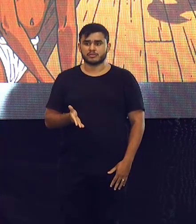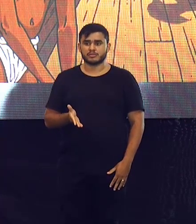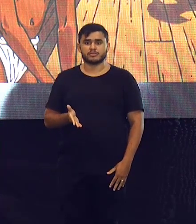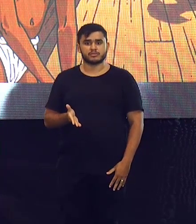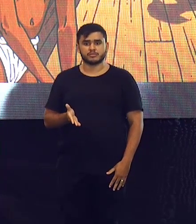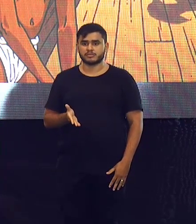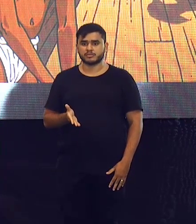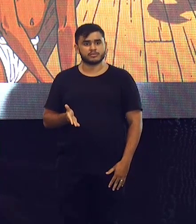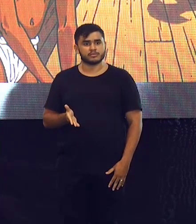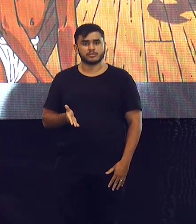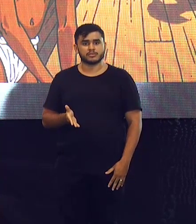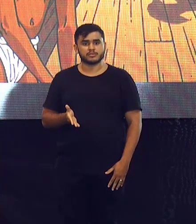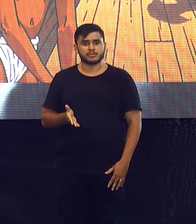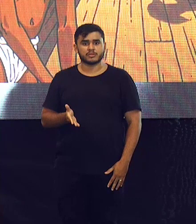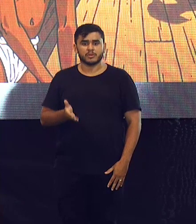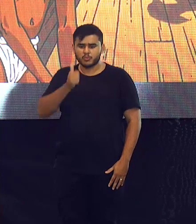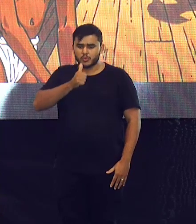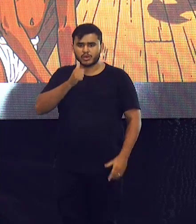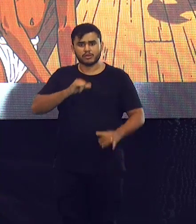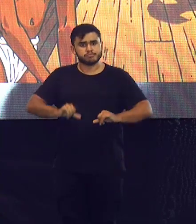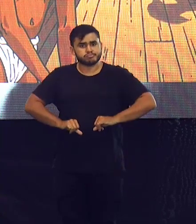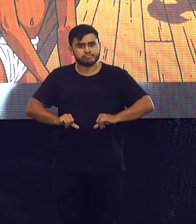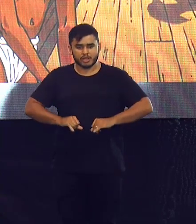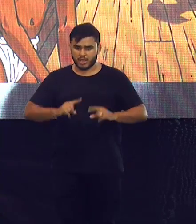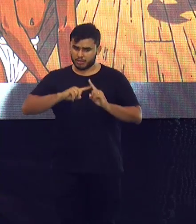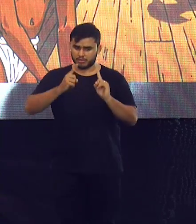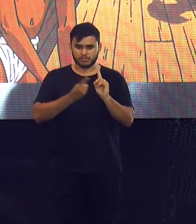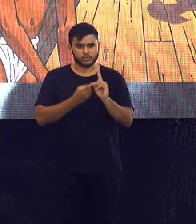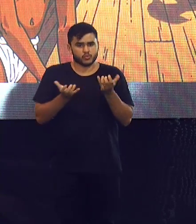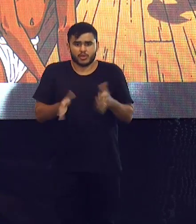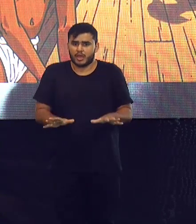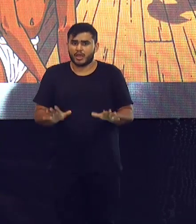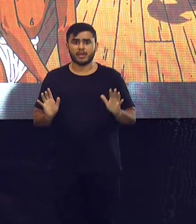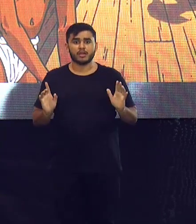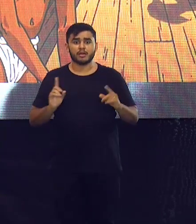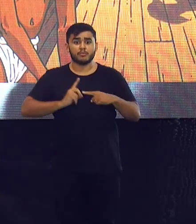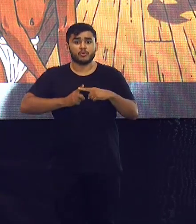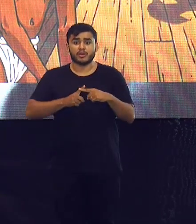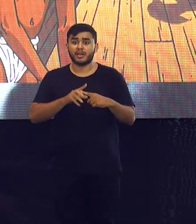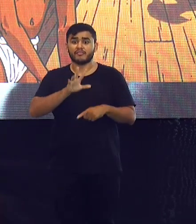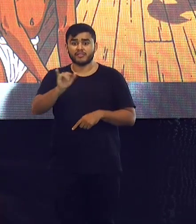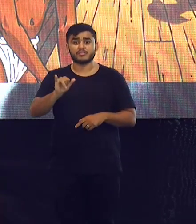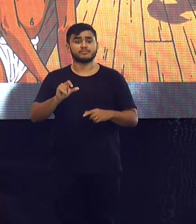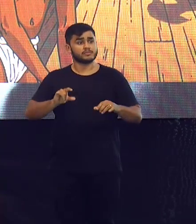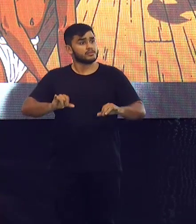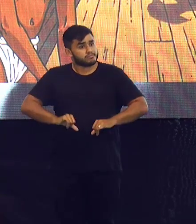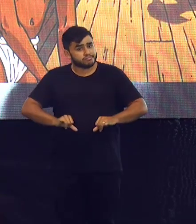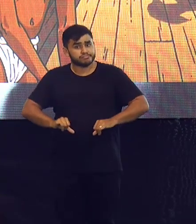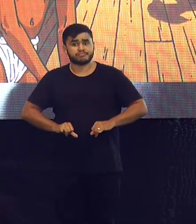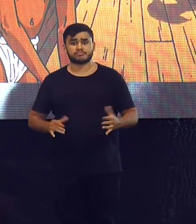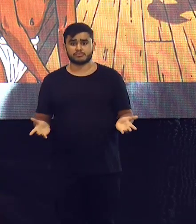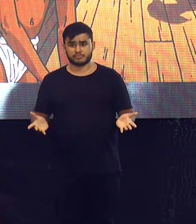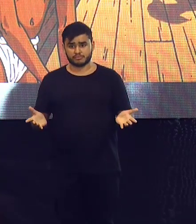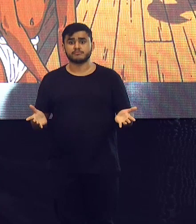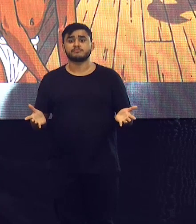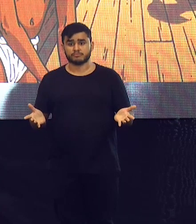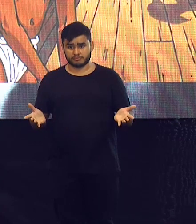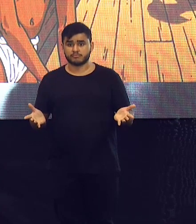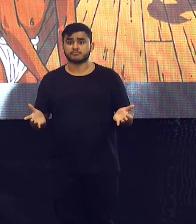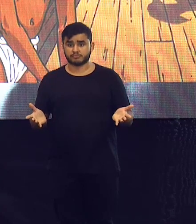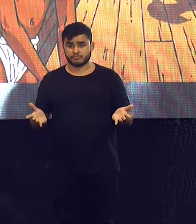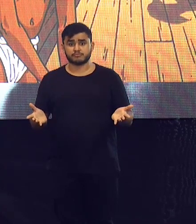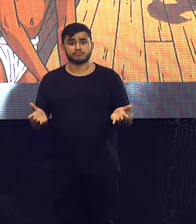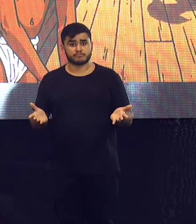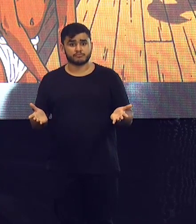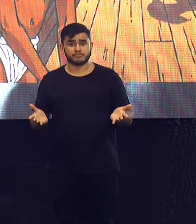homens chutassem a sua barriga até expulsar o feto na marra, para que ele não tivesse o mesmo destino dela, que era o